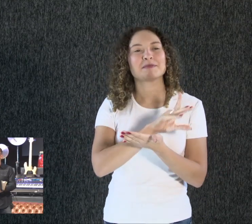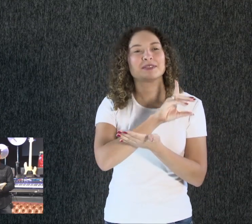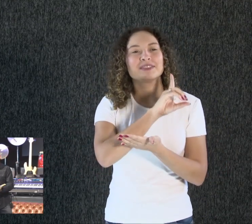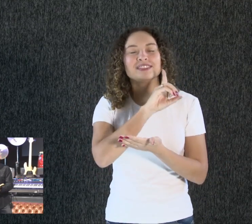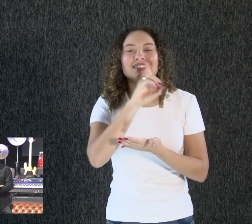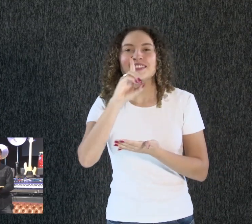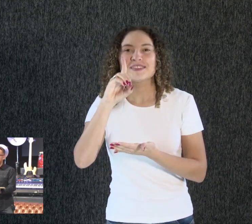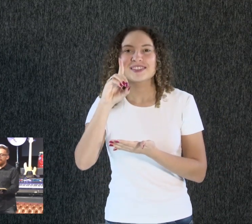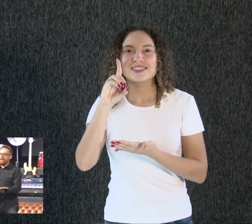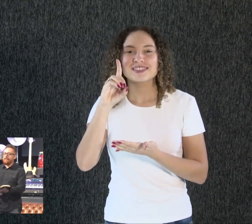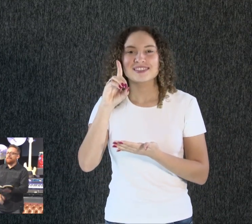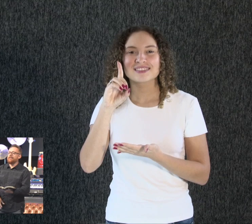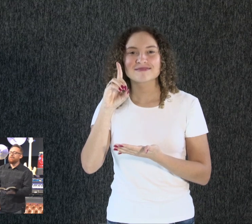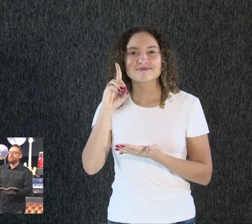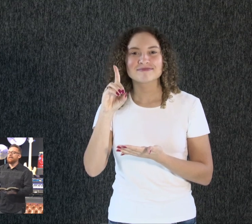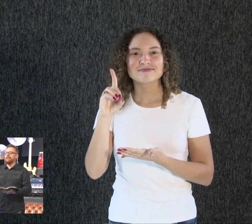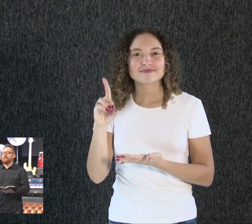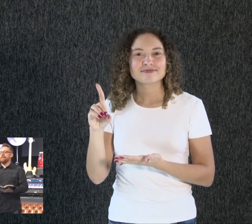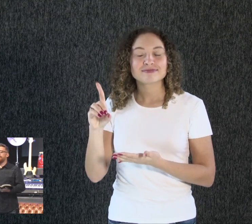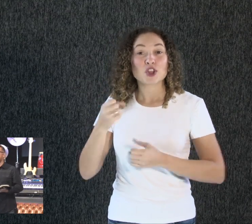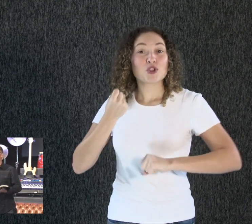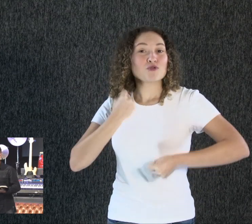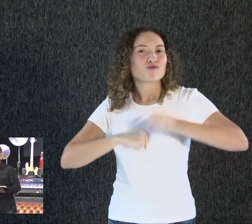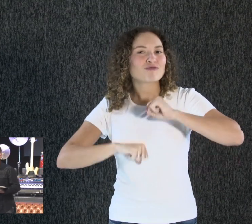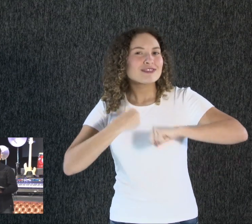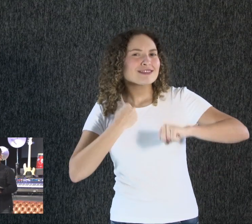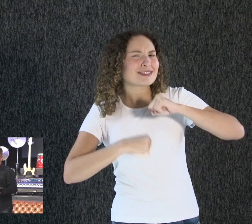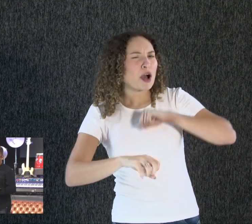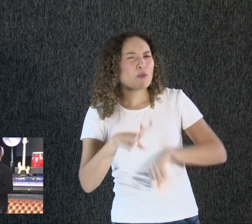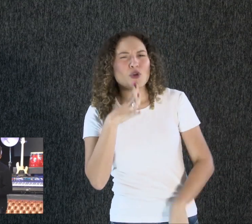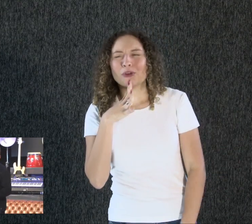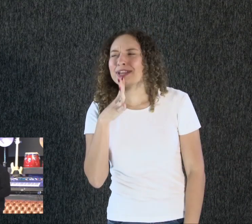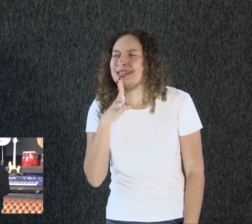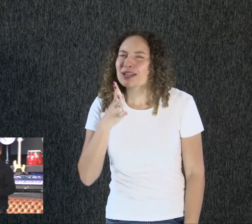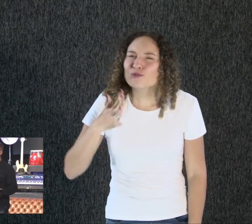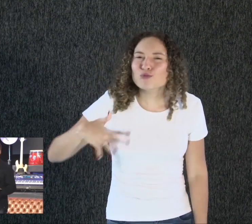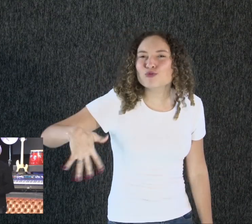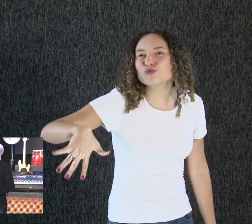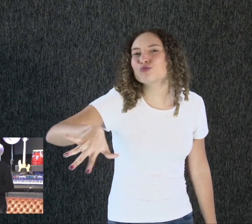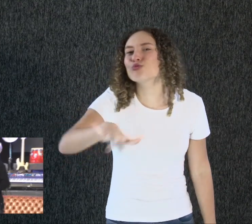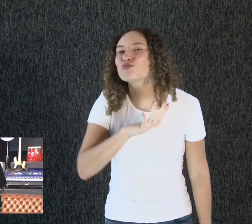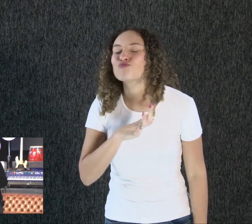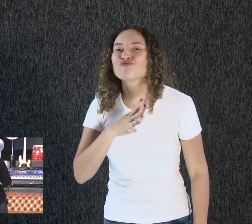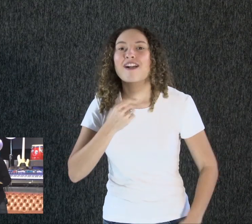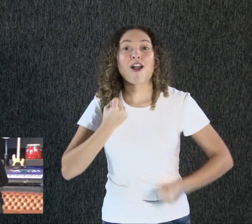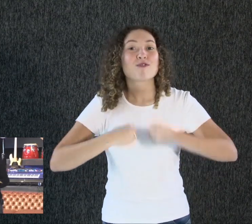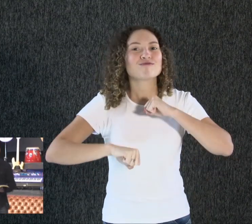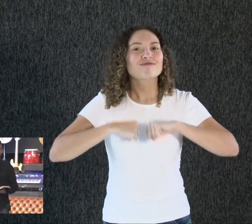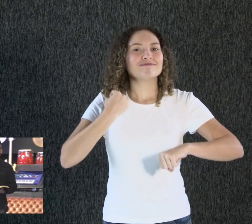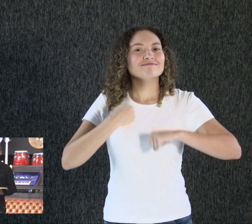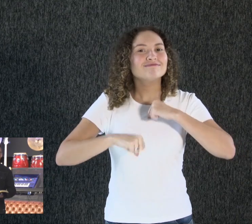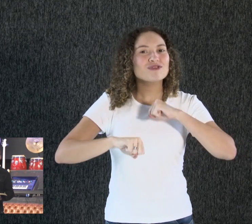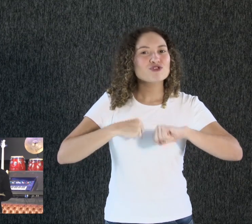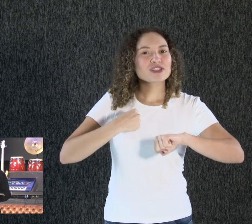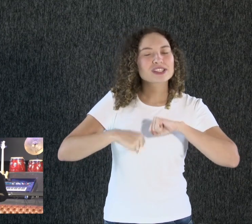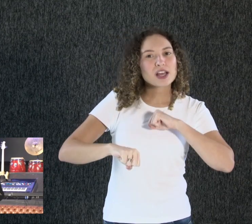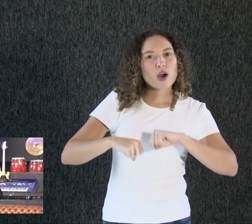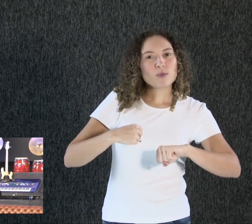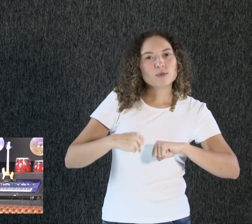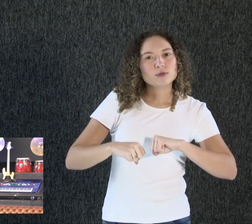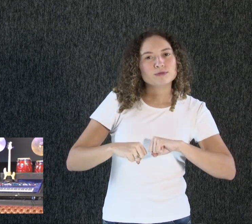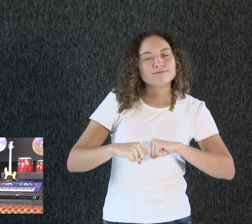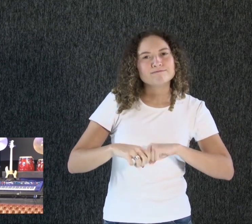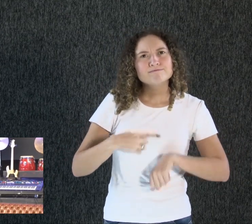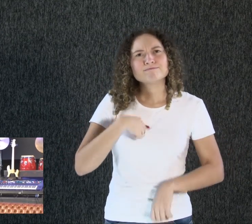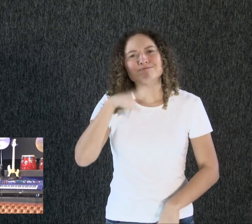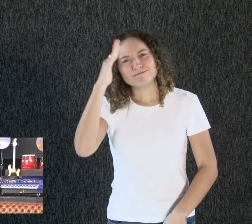convidá-los a abrir as Escrituras num salmo muito conhecido. Este salmo